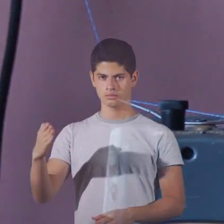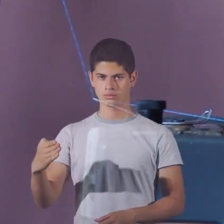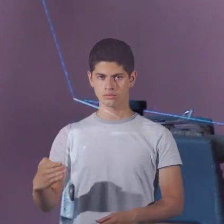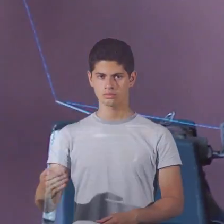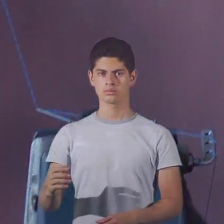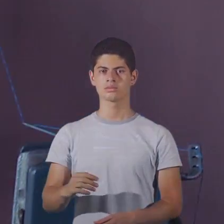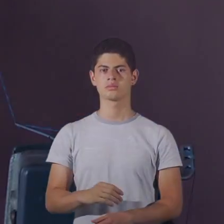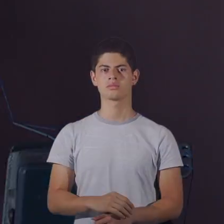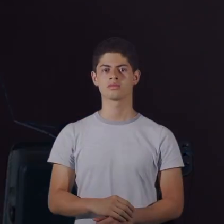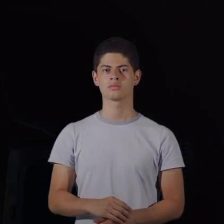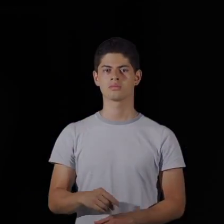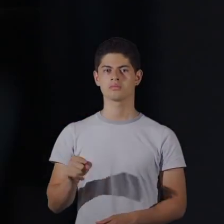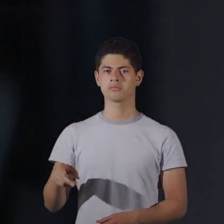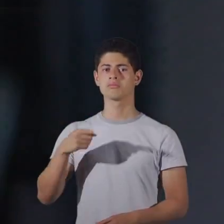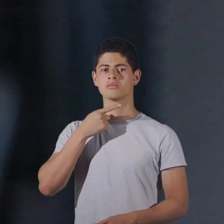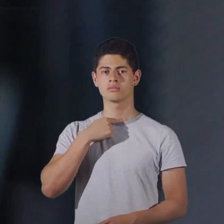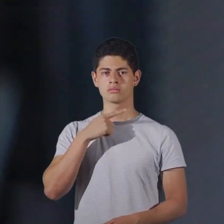A él siempre le gustó bailar.